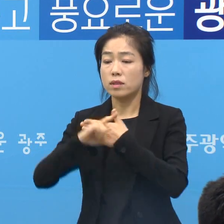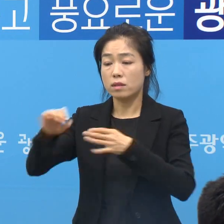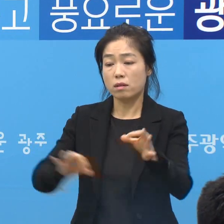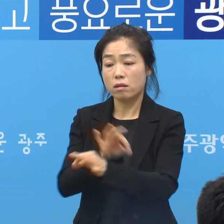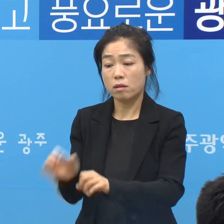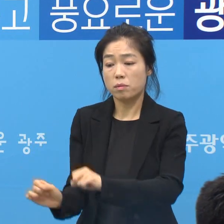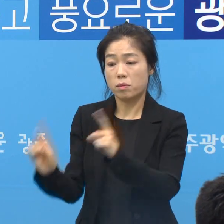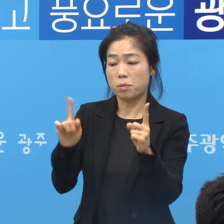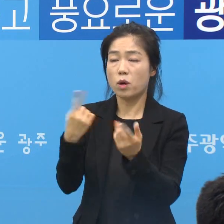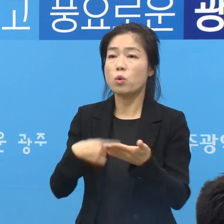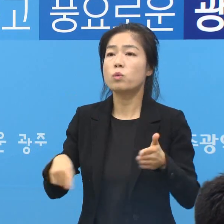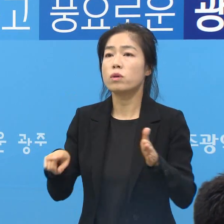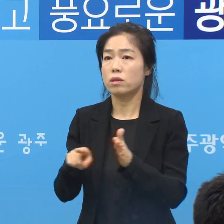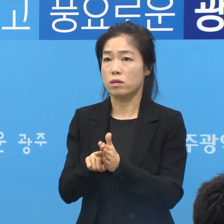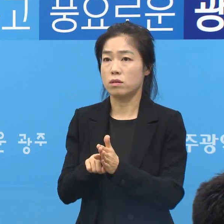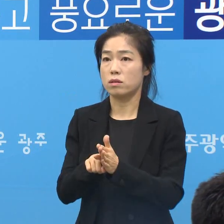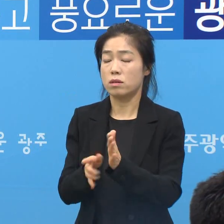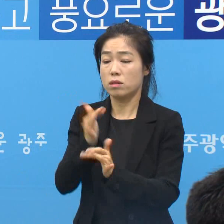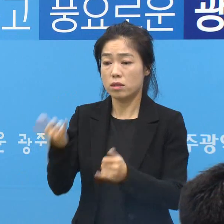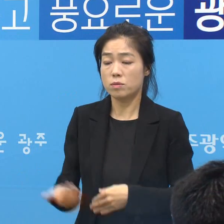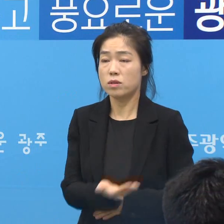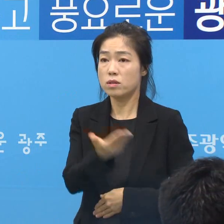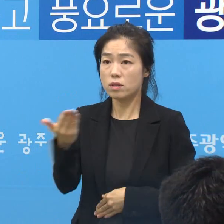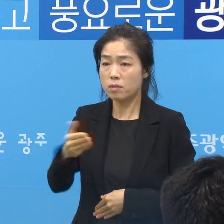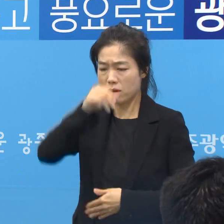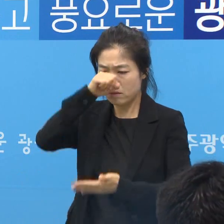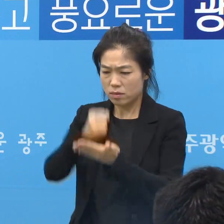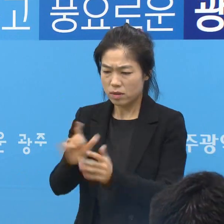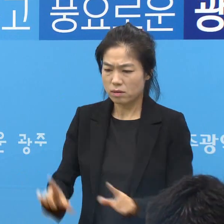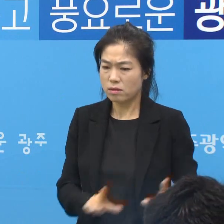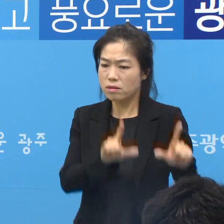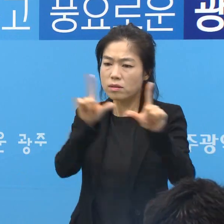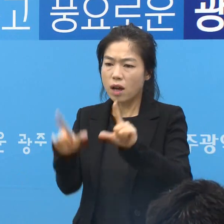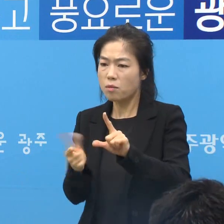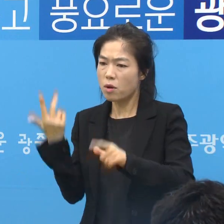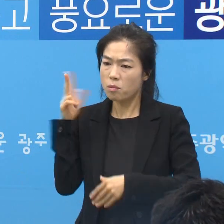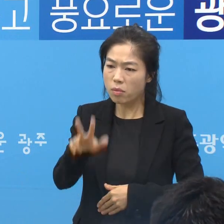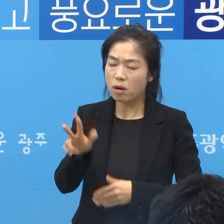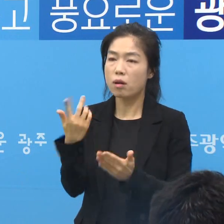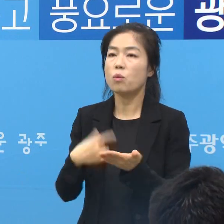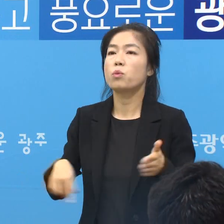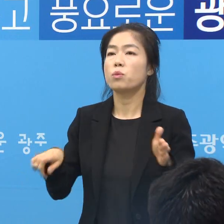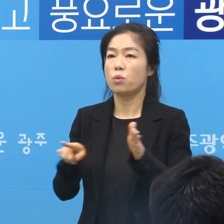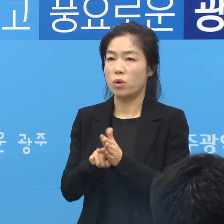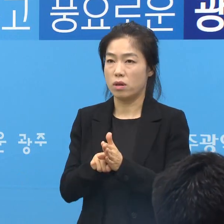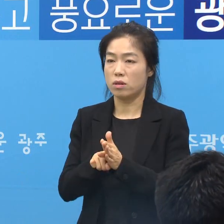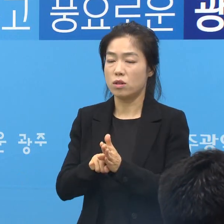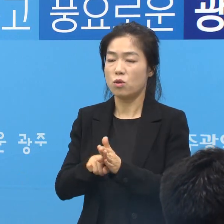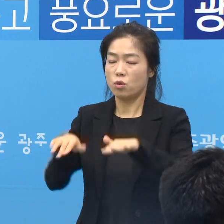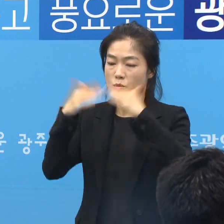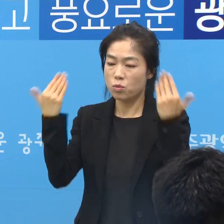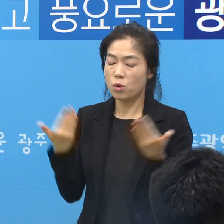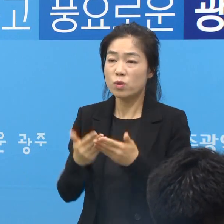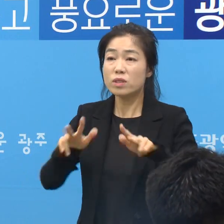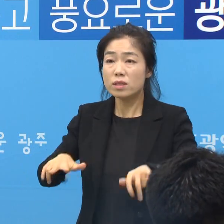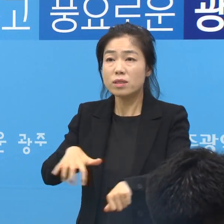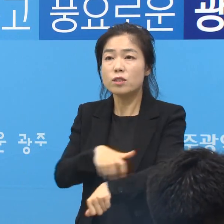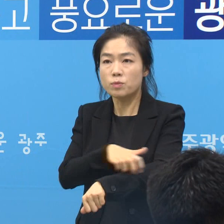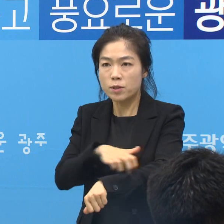지역경제를 살리기 위해서라도 시민들의 정상적인 삶의 복귀를 위해서라도 우리 모두 지금의